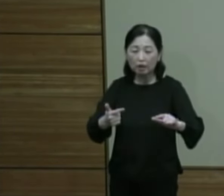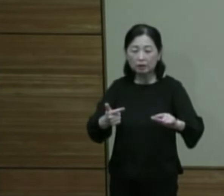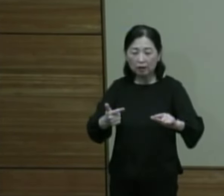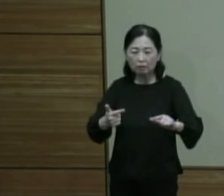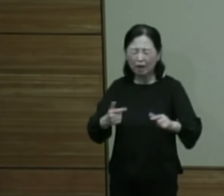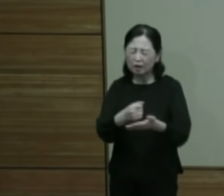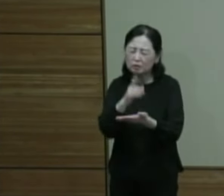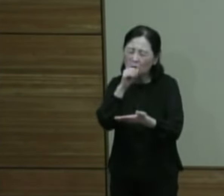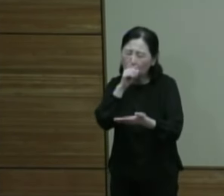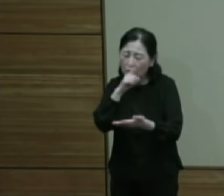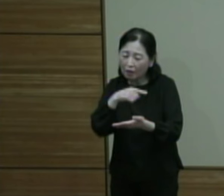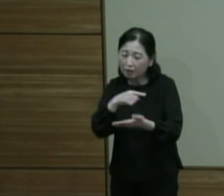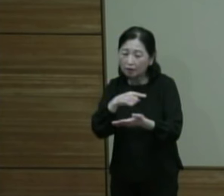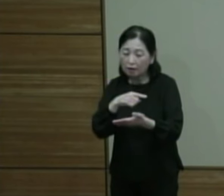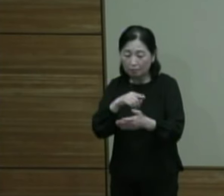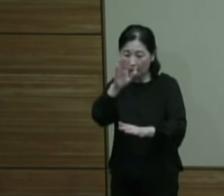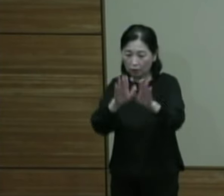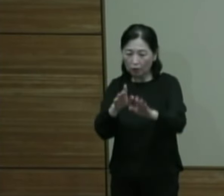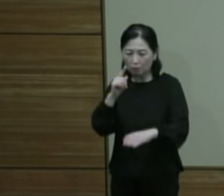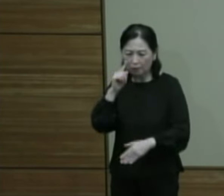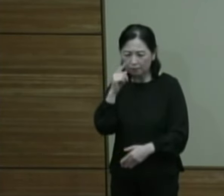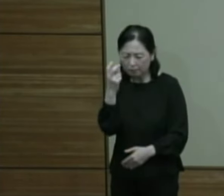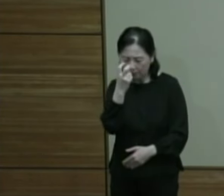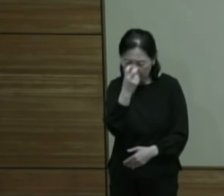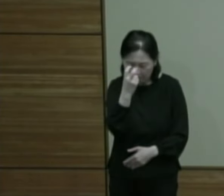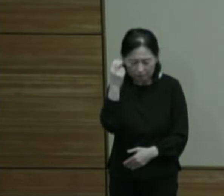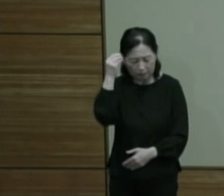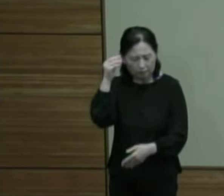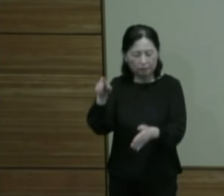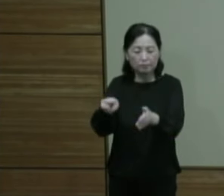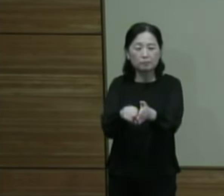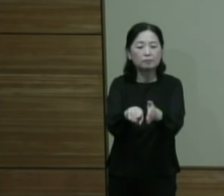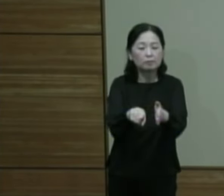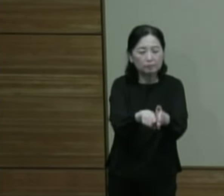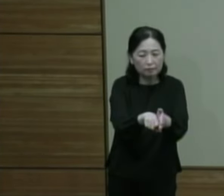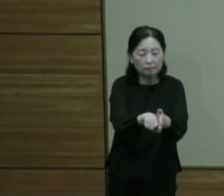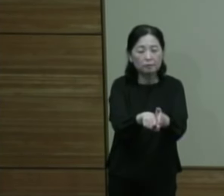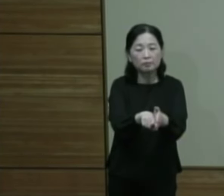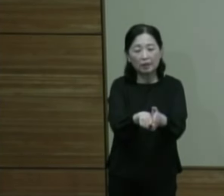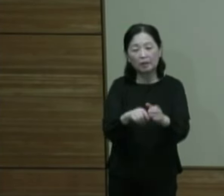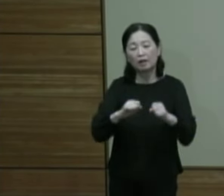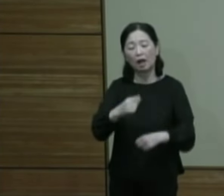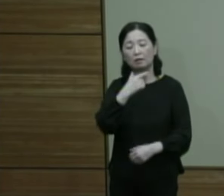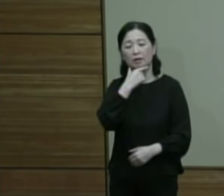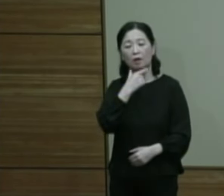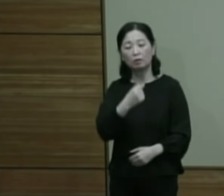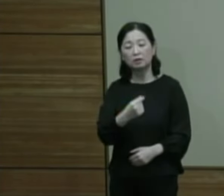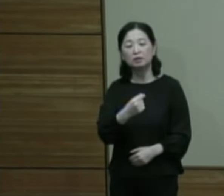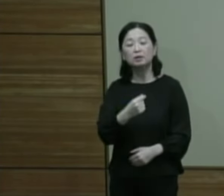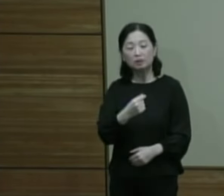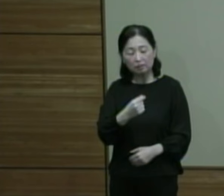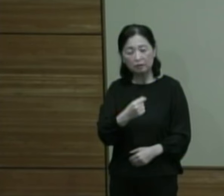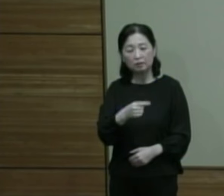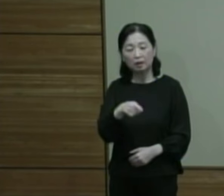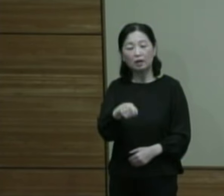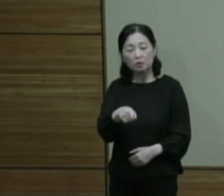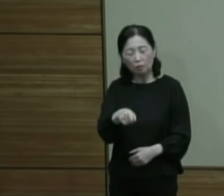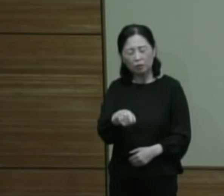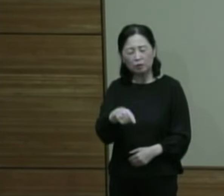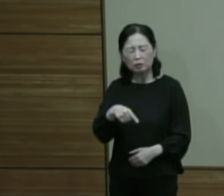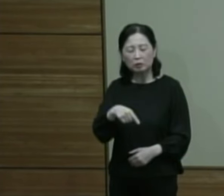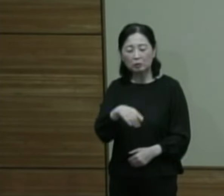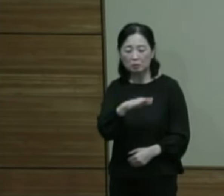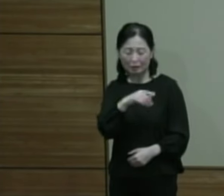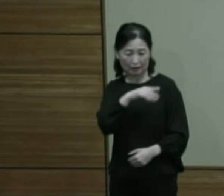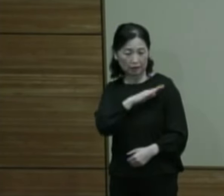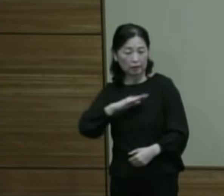ない、その中の本部員の方の意見の中でも、県民の皆さんとそういう不都合な真実をきちんと共有していくことも重